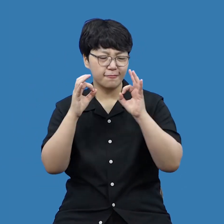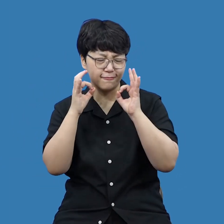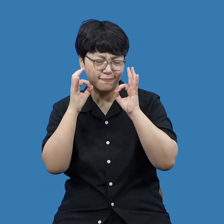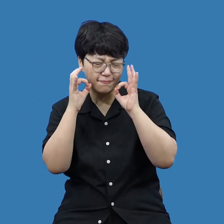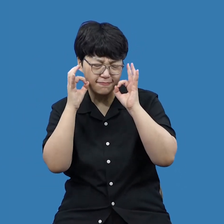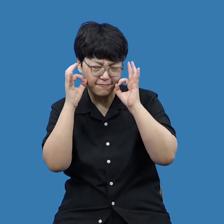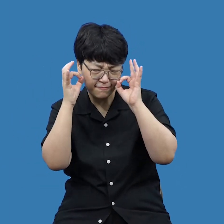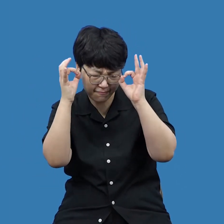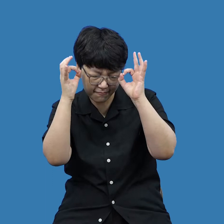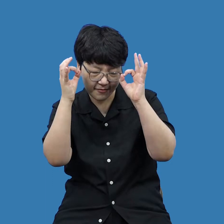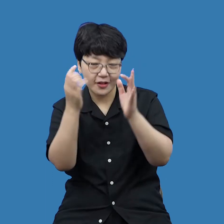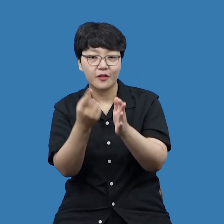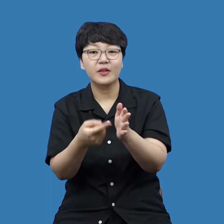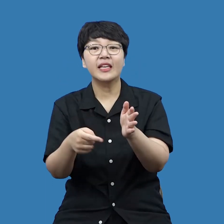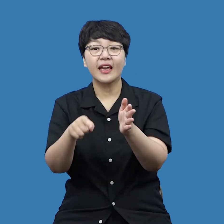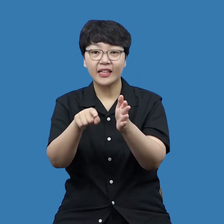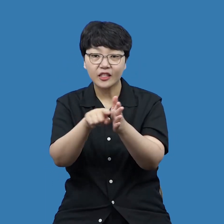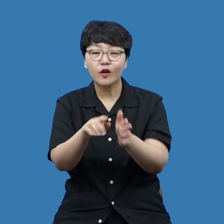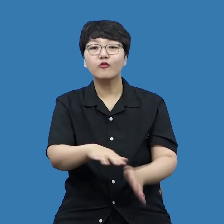기도해야 할 책임이 있다고 믿습니다.